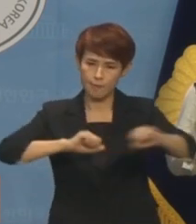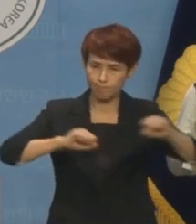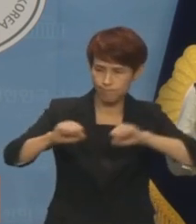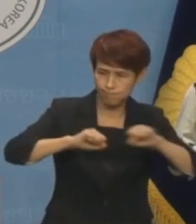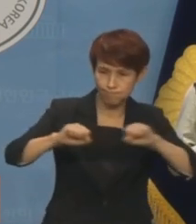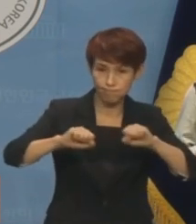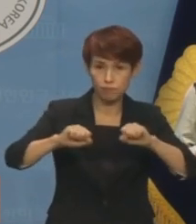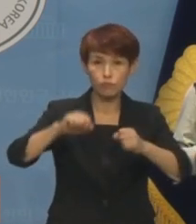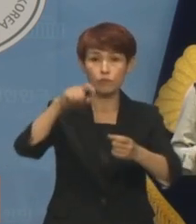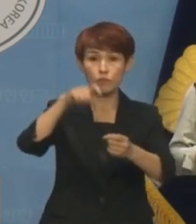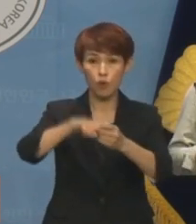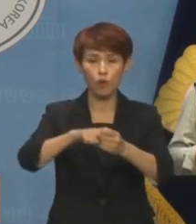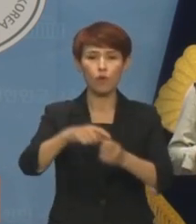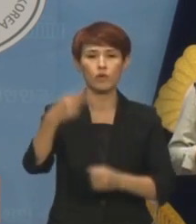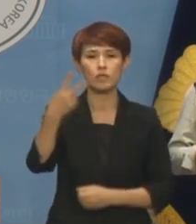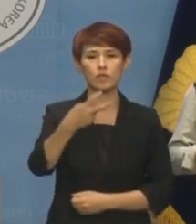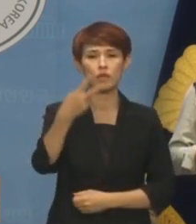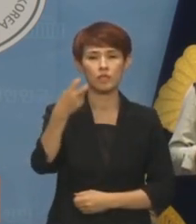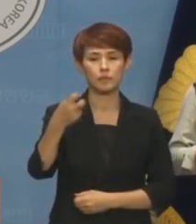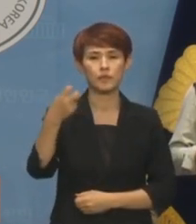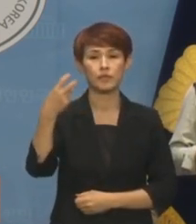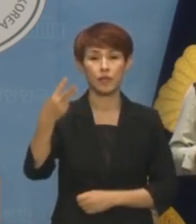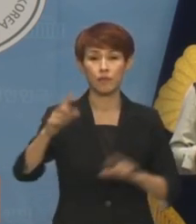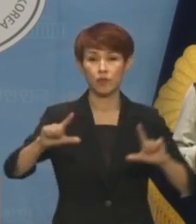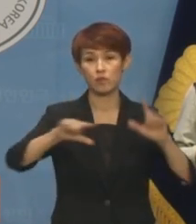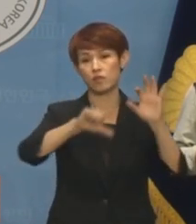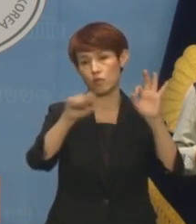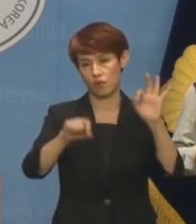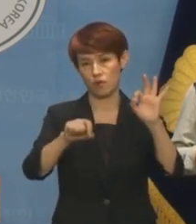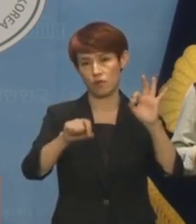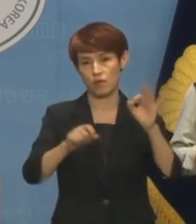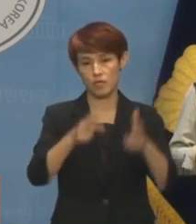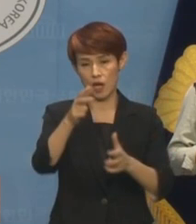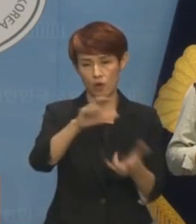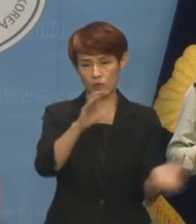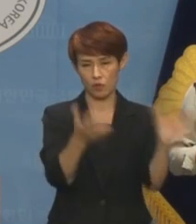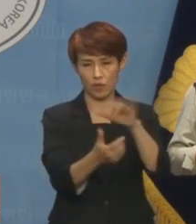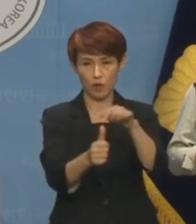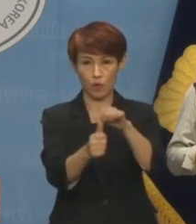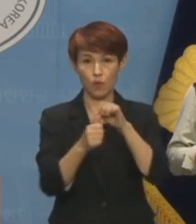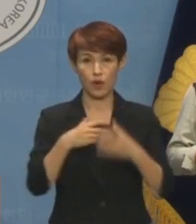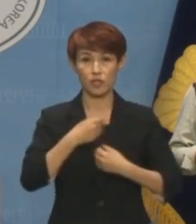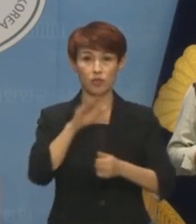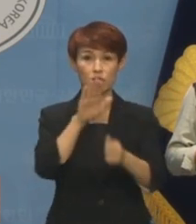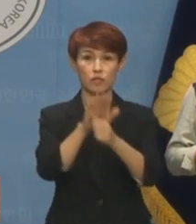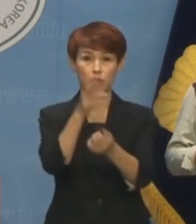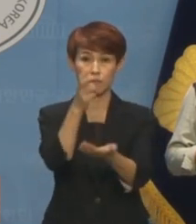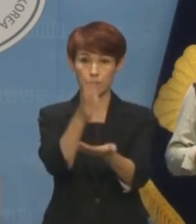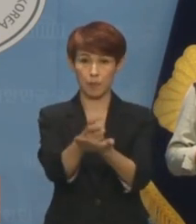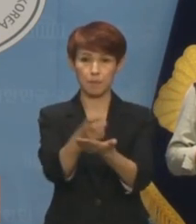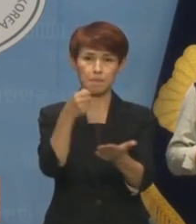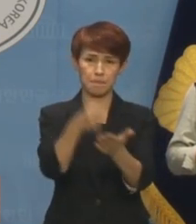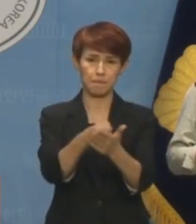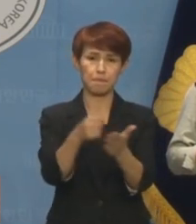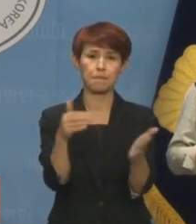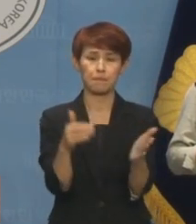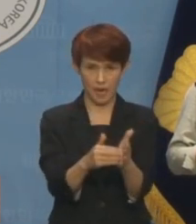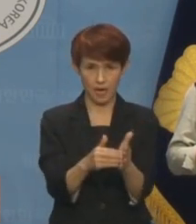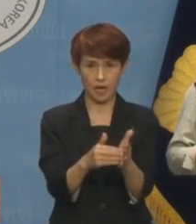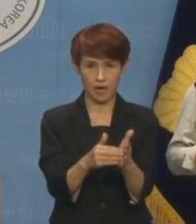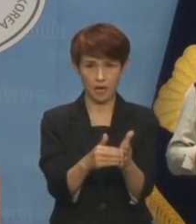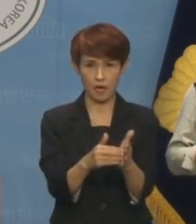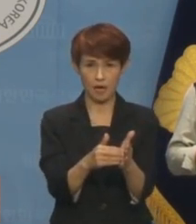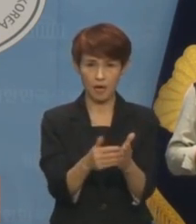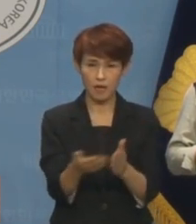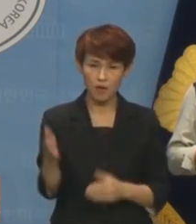대응을 위해 2023년 10월 산업전환 고용안전지원법을 제정하였습니다만